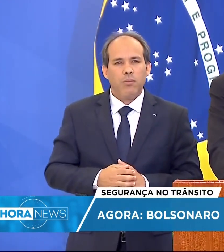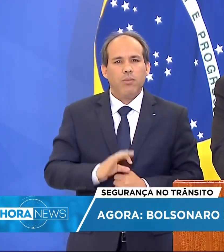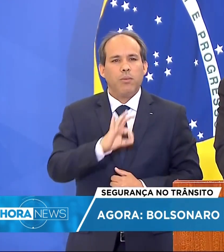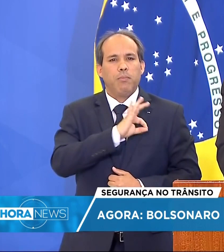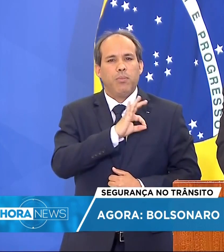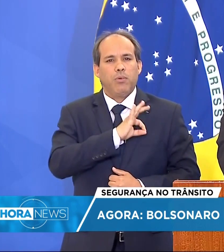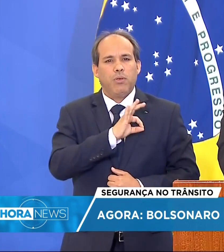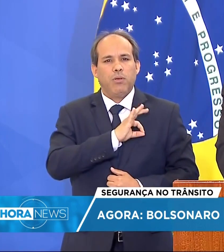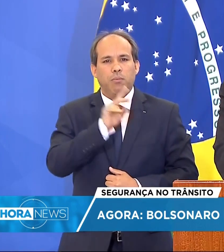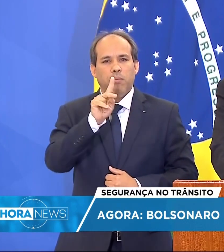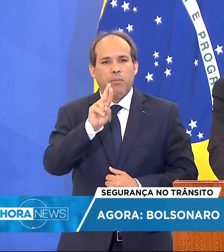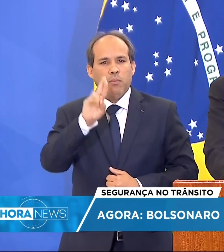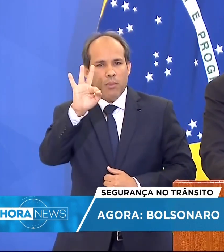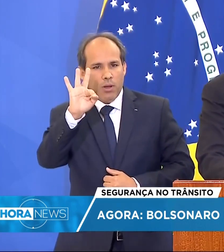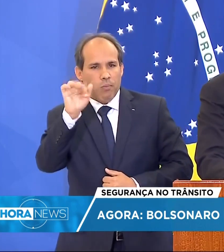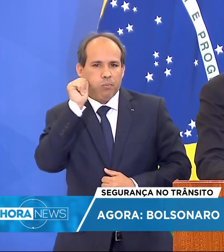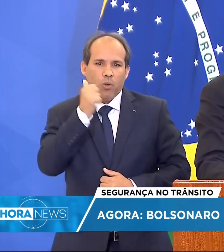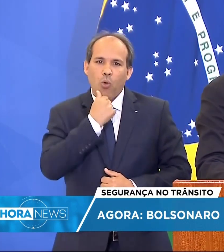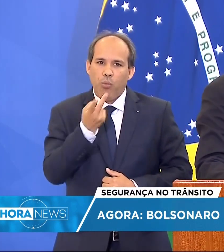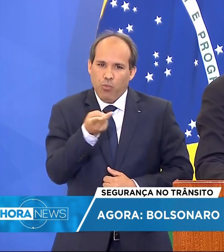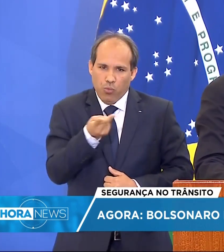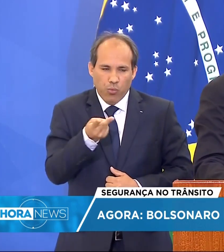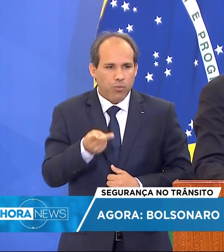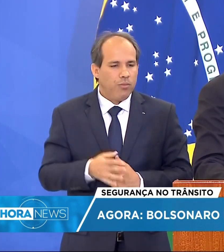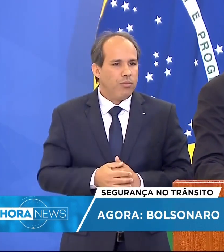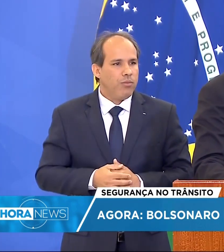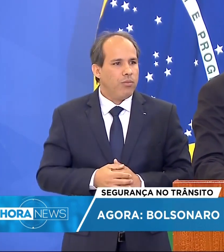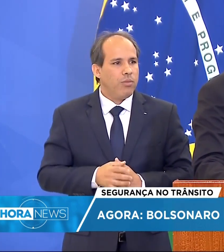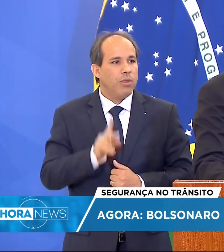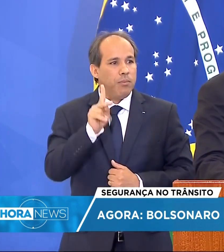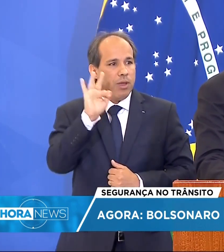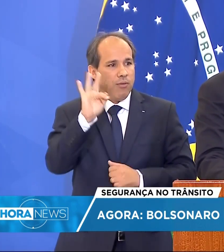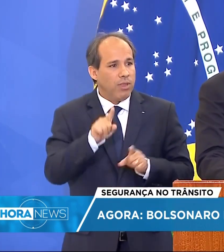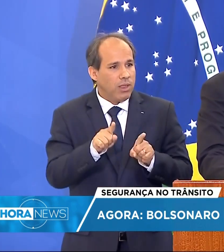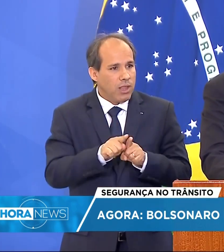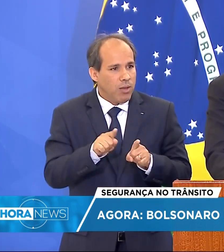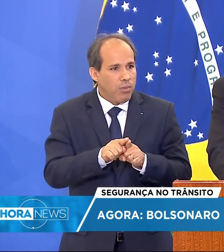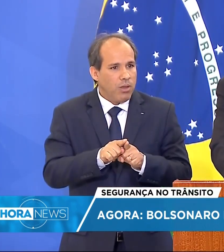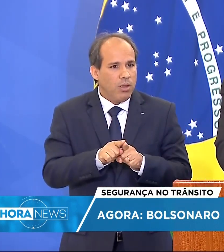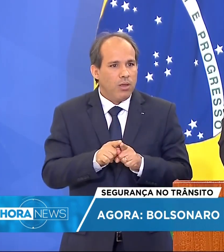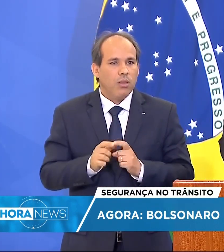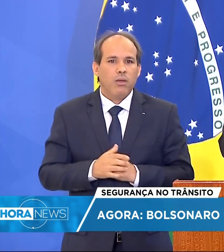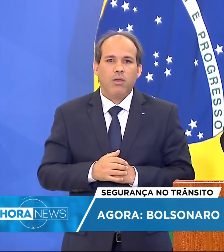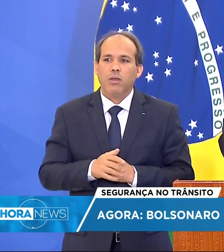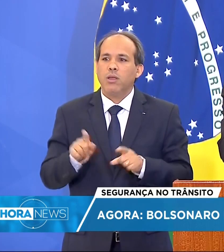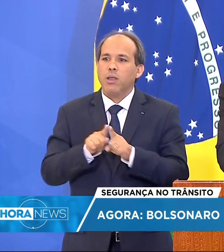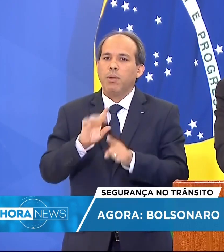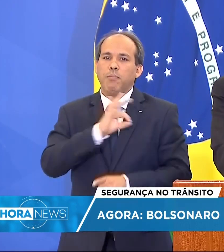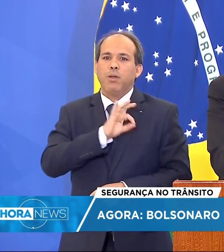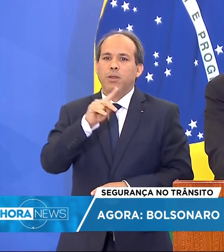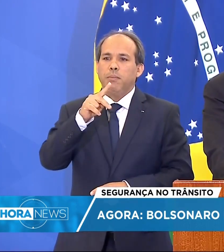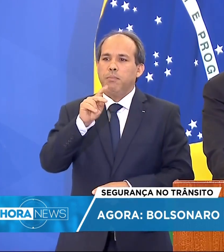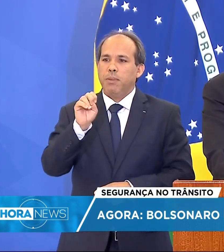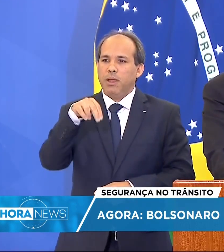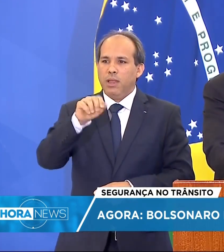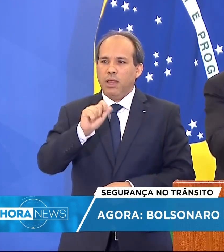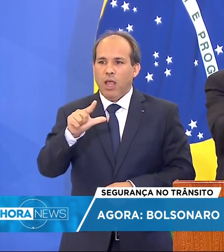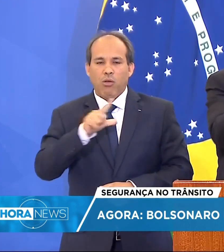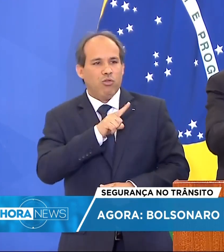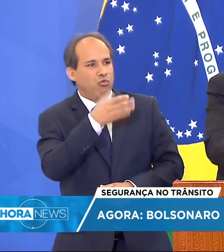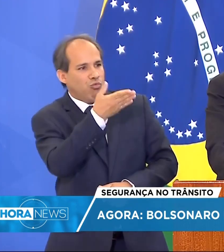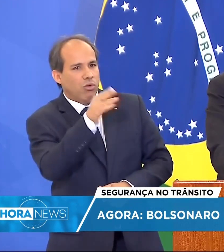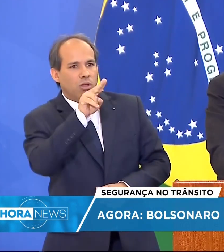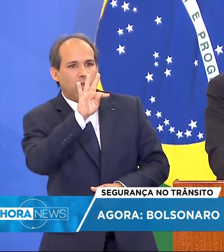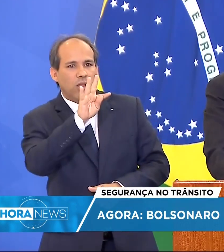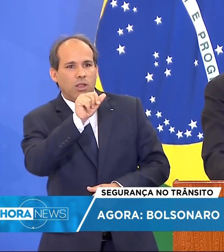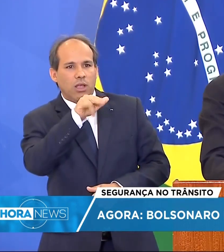policial rodoviário federal, policial federal e polícia penal. Aqui está a Tânia, está